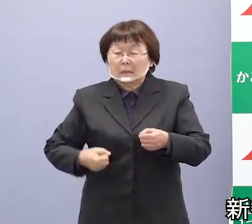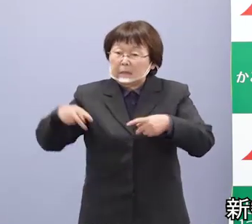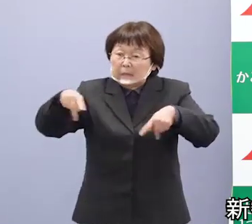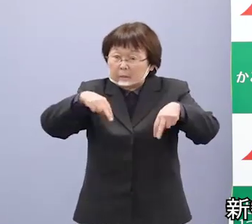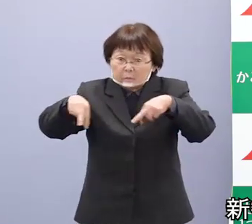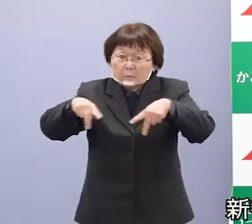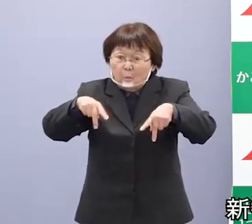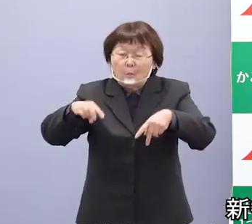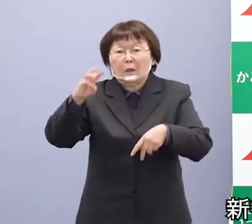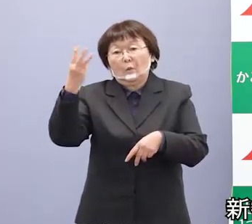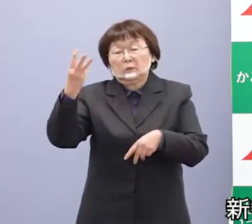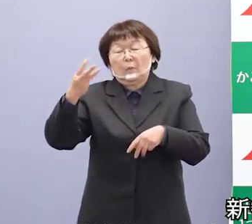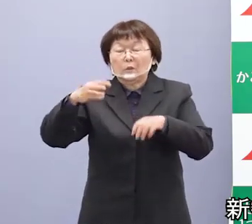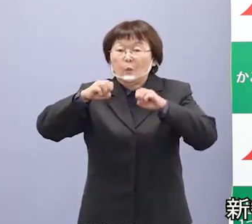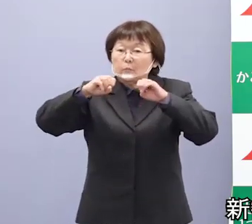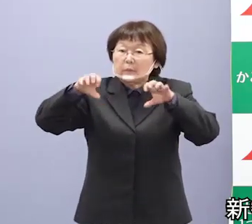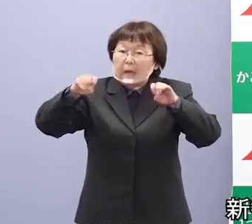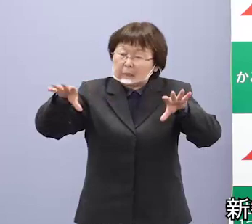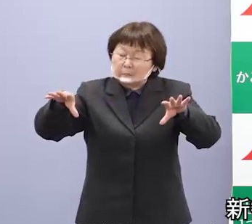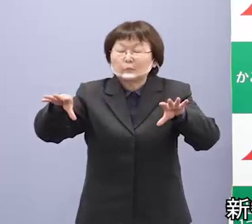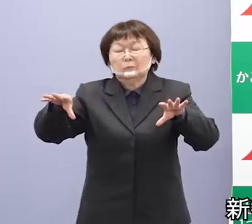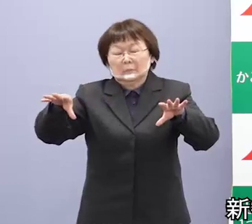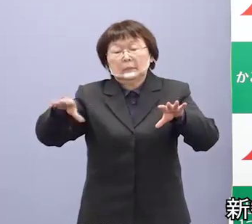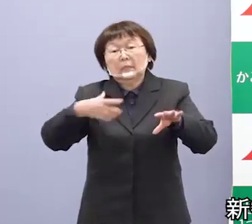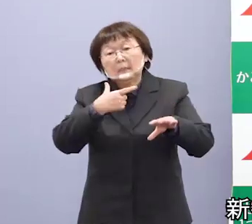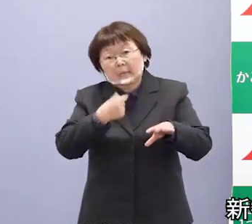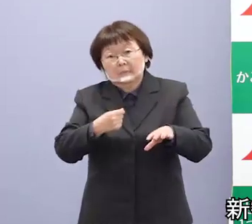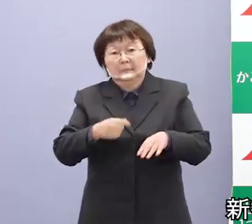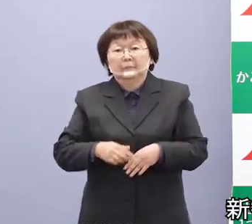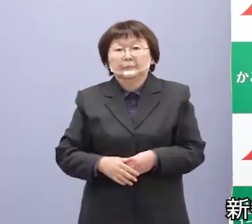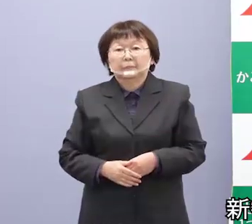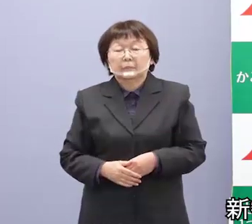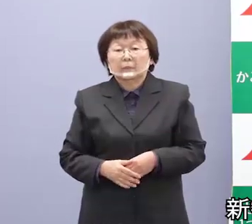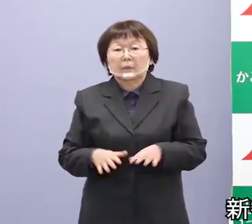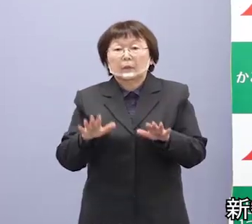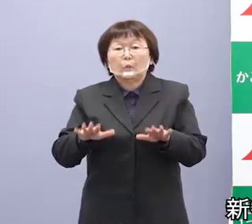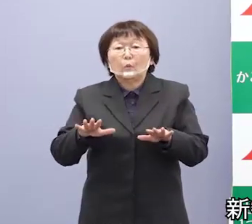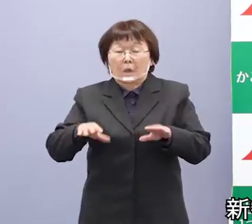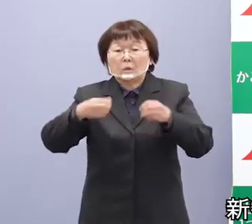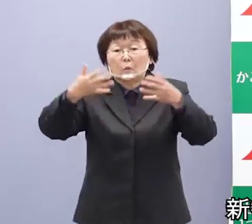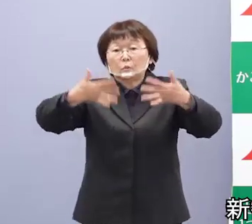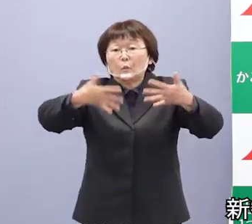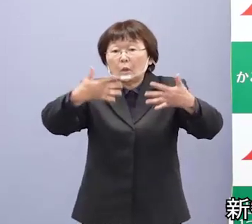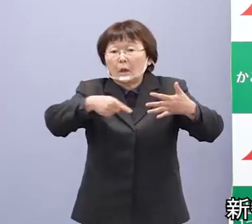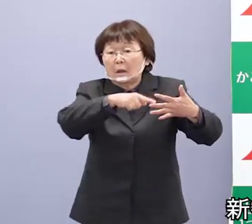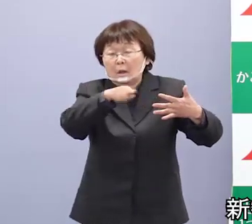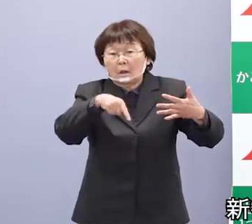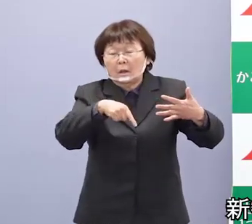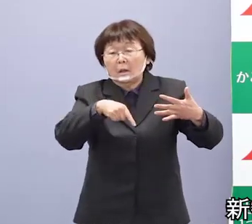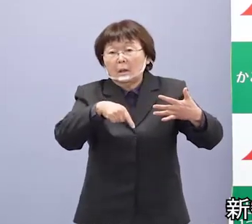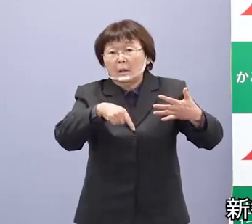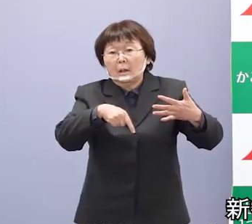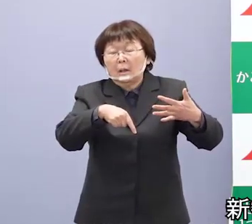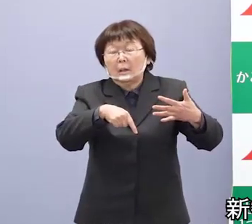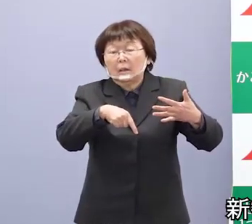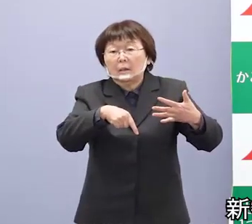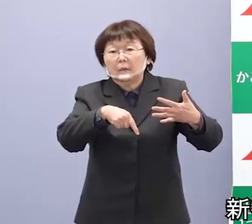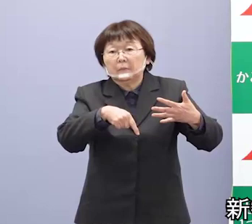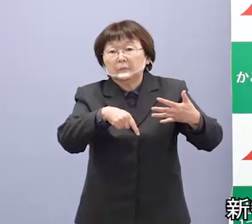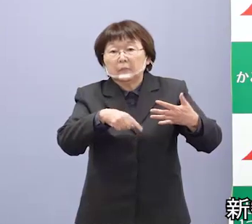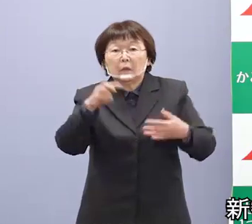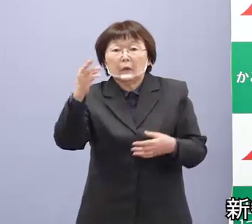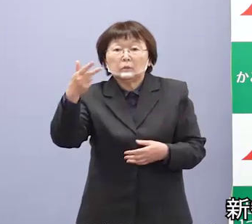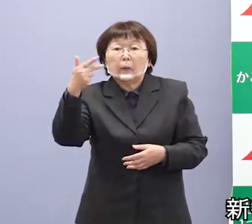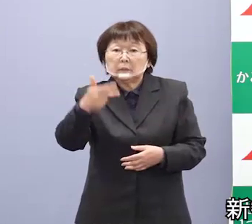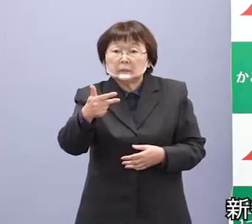島市の PR に役立てていただきたいという思いからです。そして今回の PR 動画に込めた思いとしましては、やはり鹿